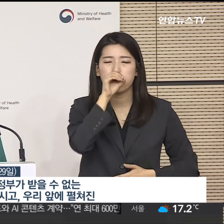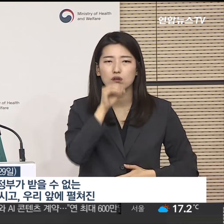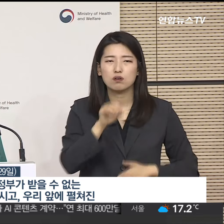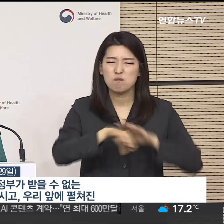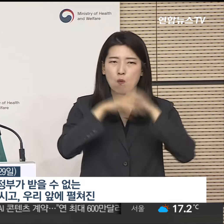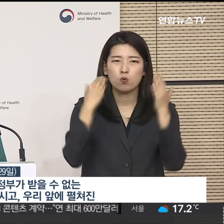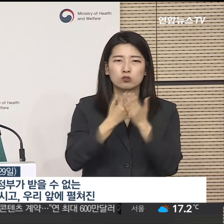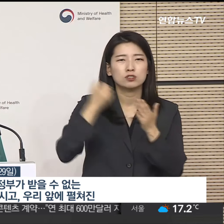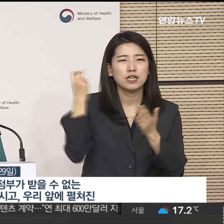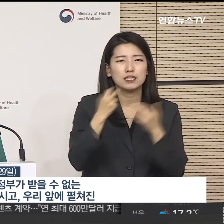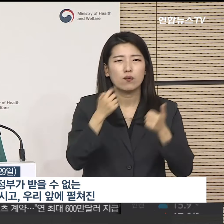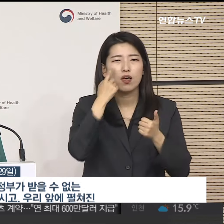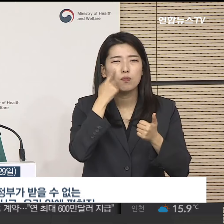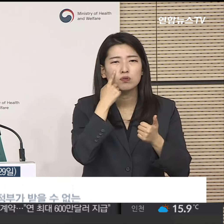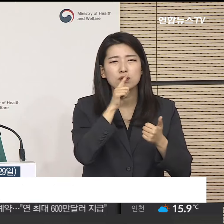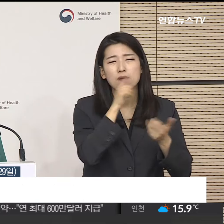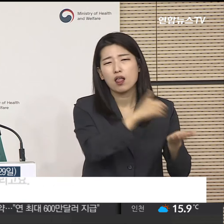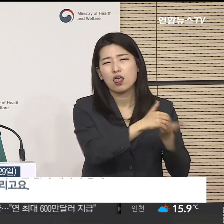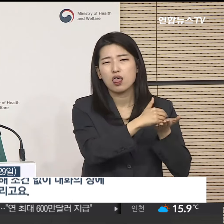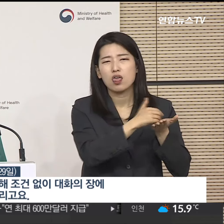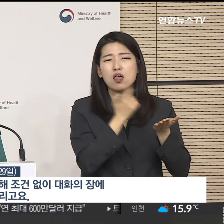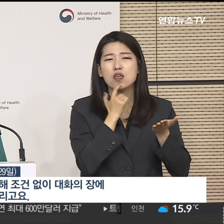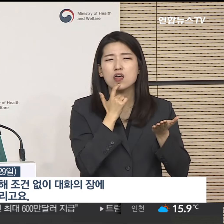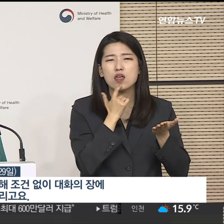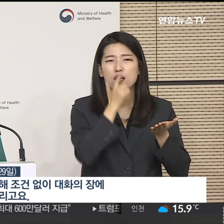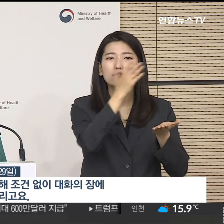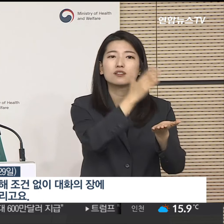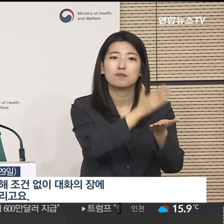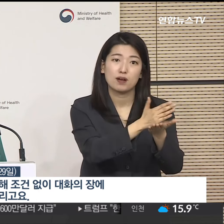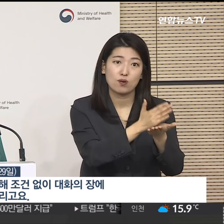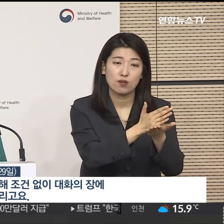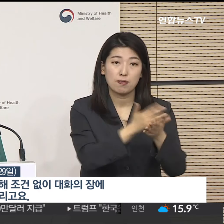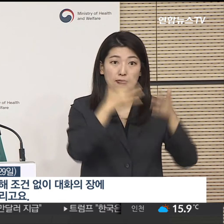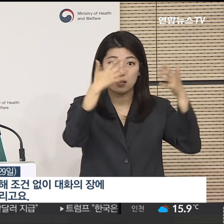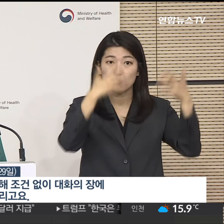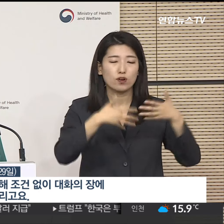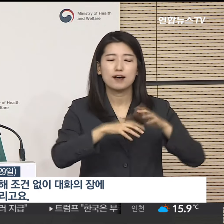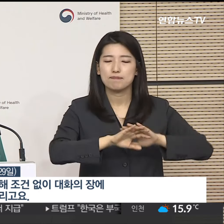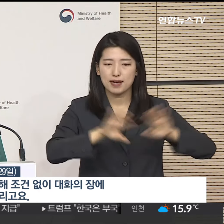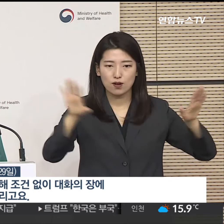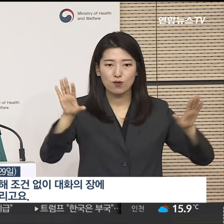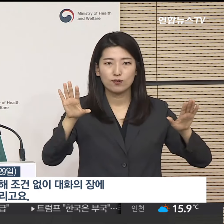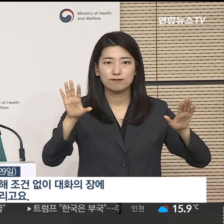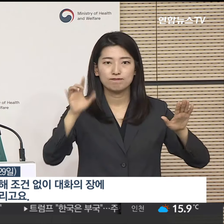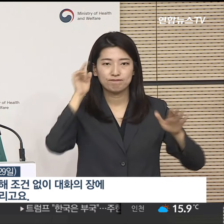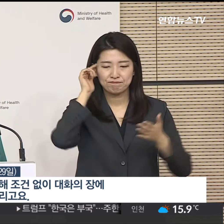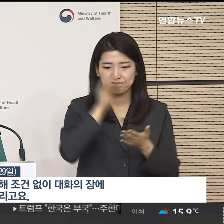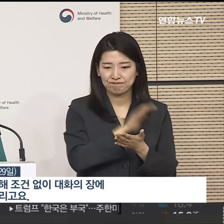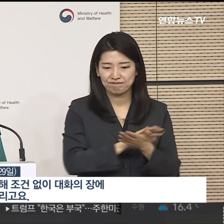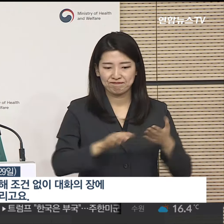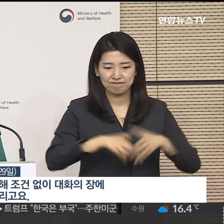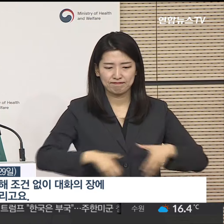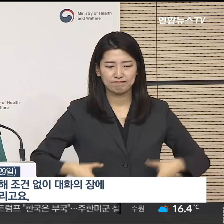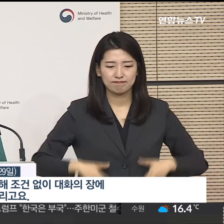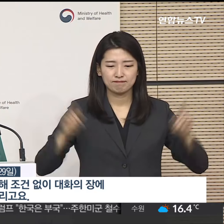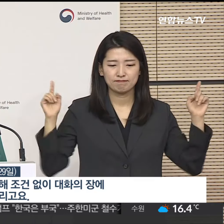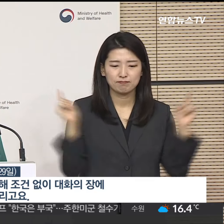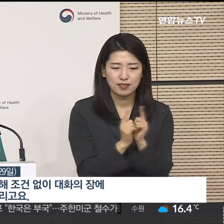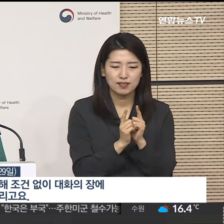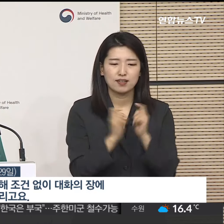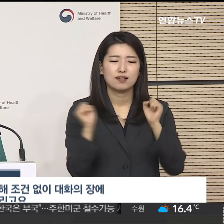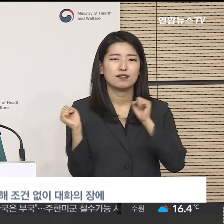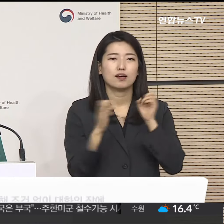앞에 펼쳐진 이런 모든 문제들을 해소하기 위해 조건 없이 대화의 장에 나와주시기를 다시 한번